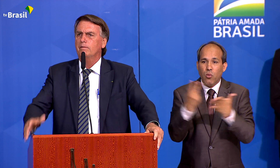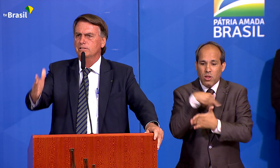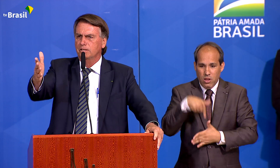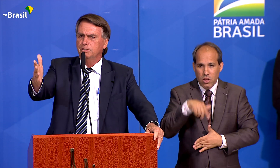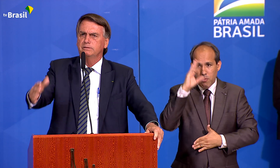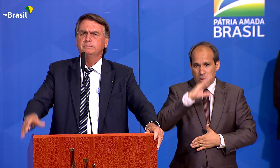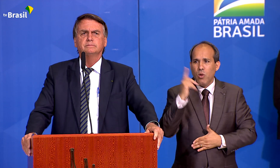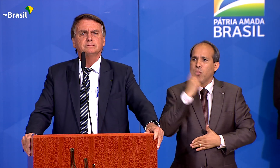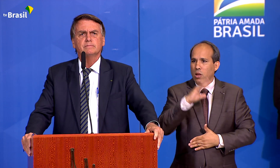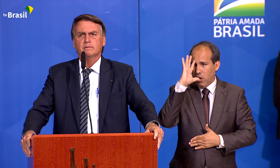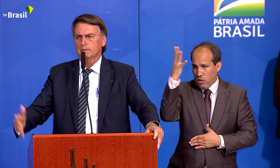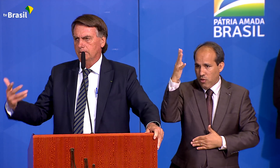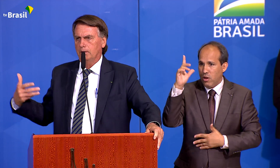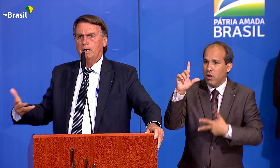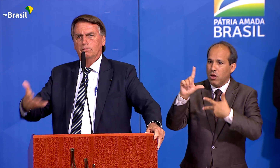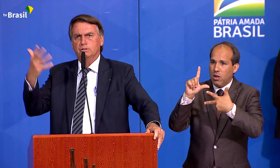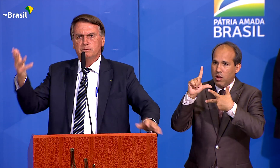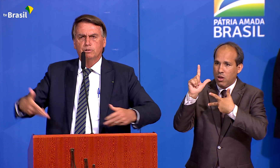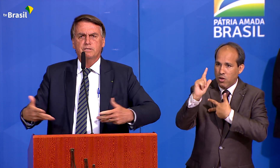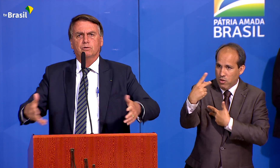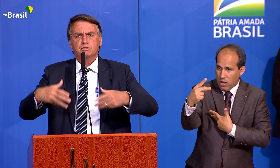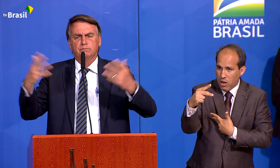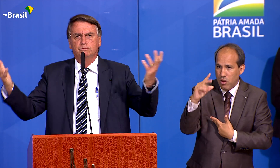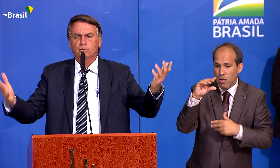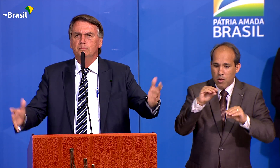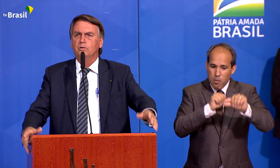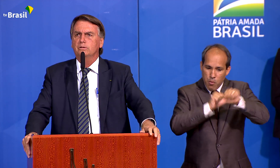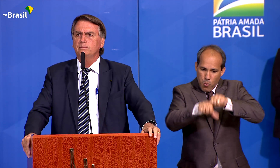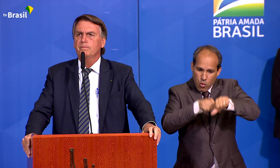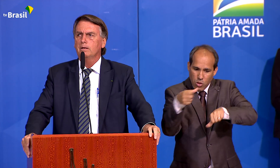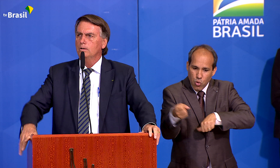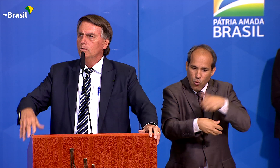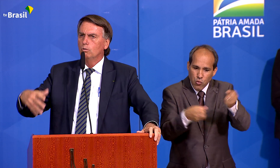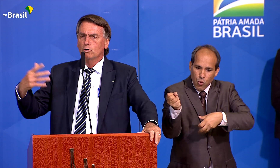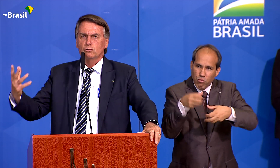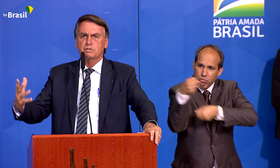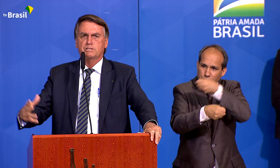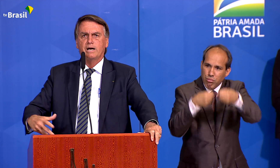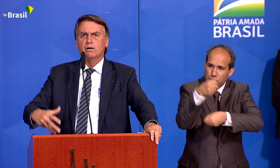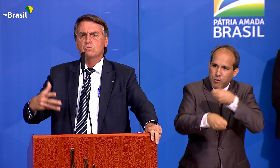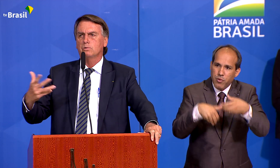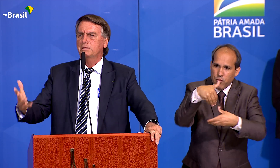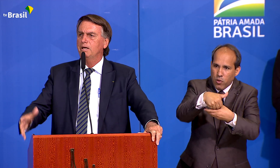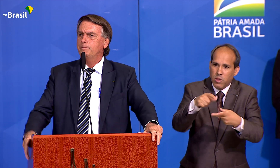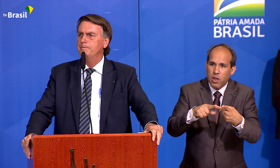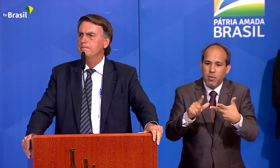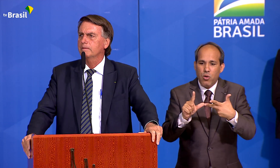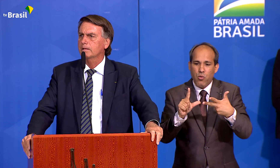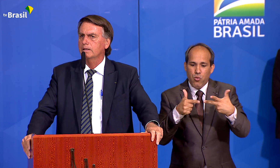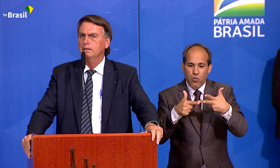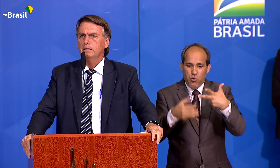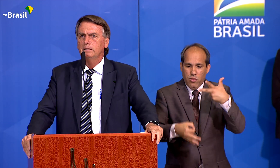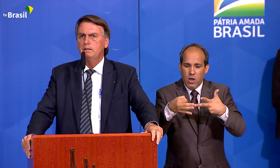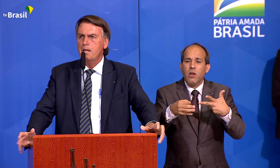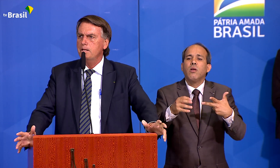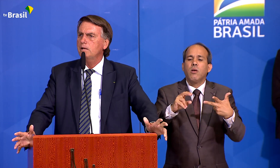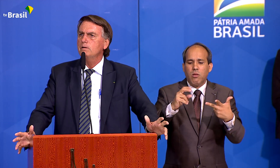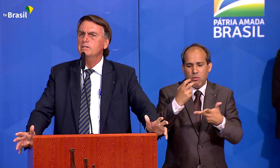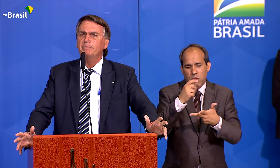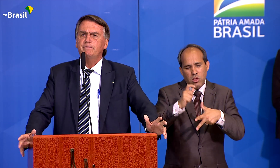que o nome legislativo contribuindo executivo todo mundo o judiciário com o tempo